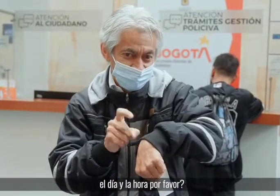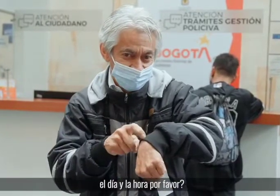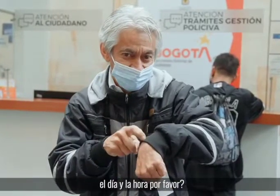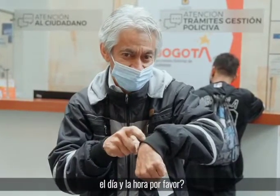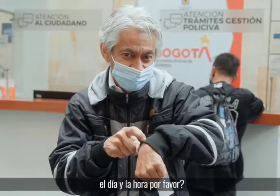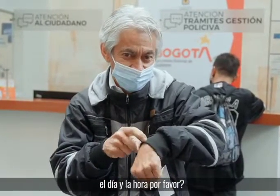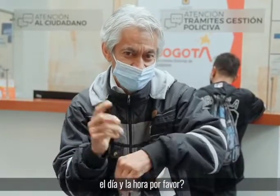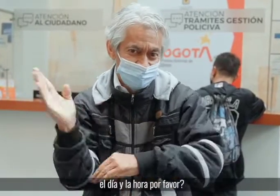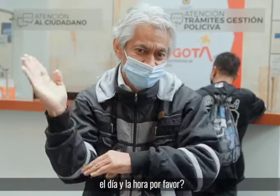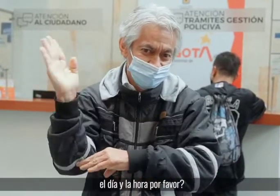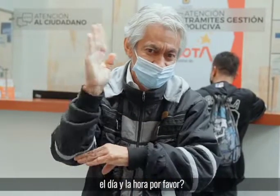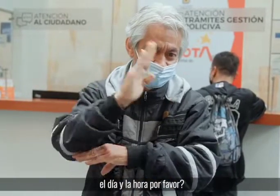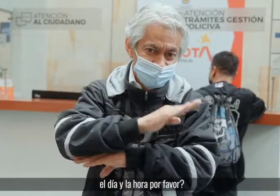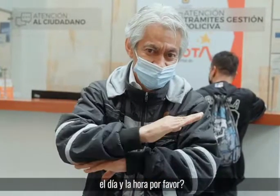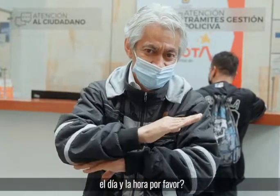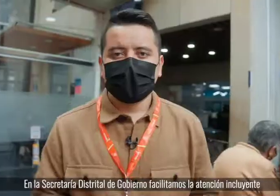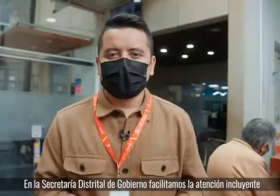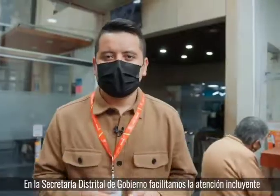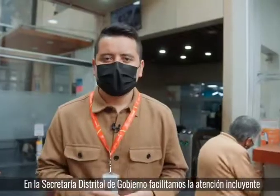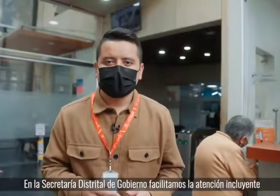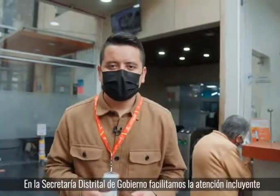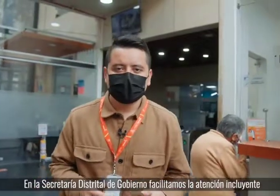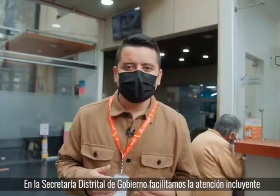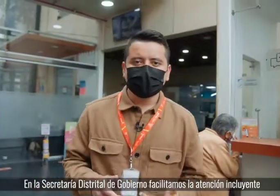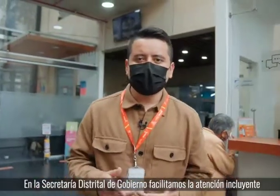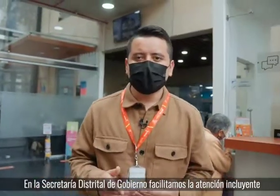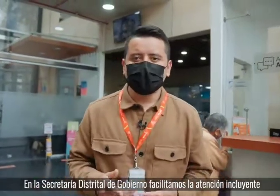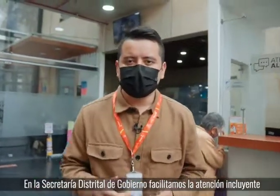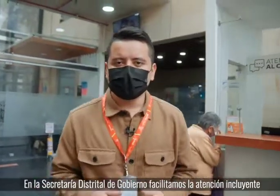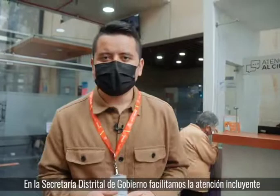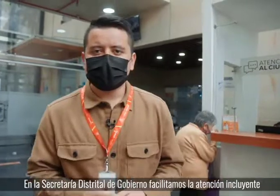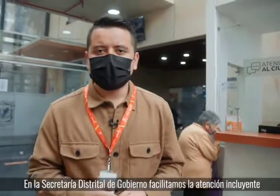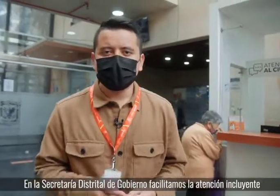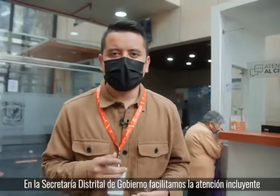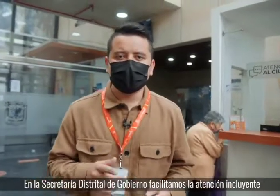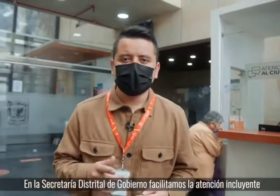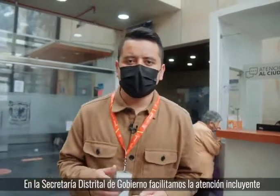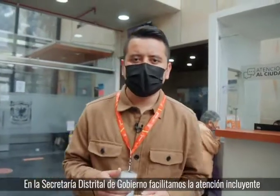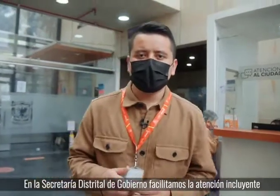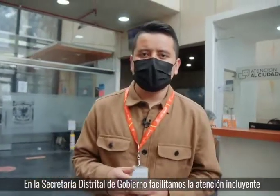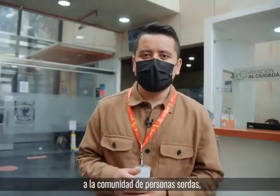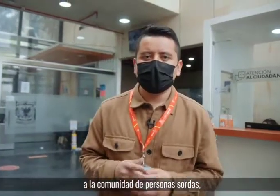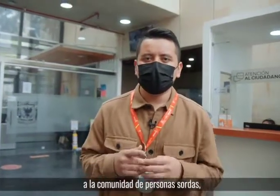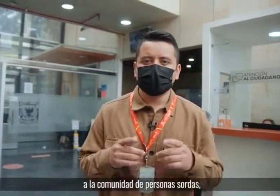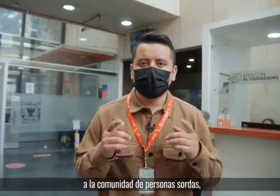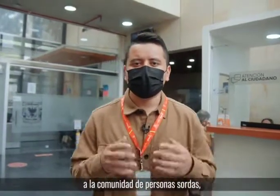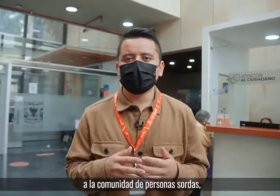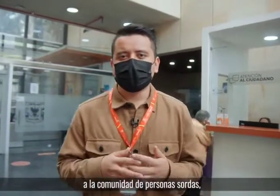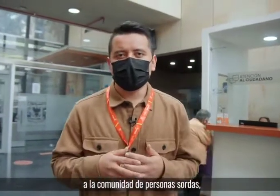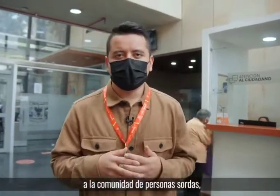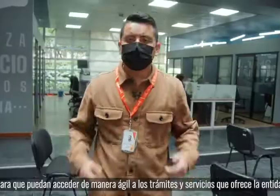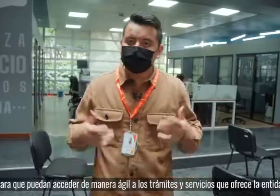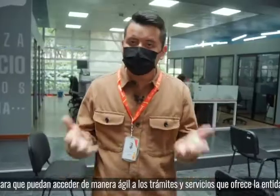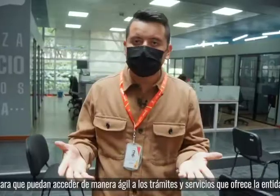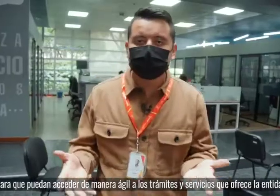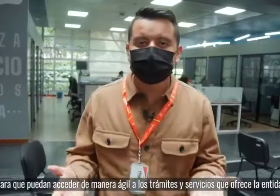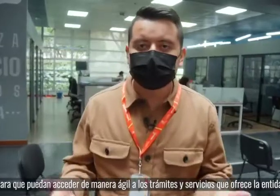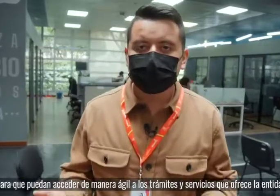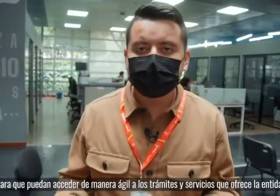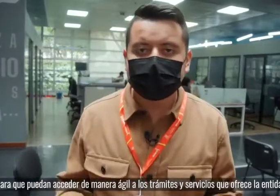el día y la hora, por favor. En la Secretaría Distrital de Gobierno facilitamos la atención incluyente a la comunidad de personas sordas para que puedan acceder de manera